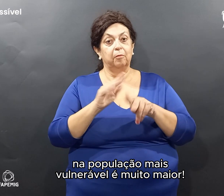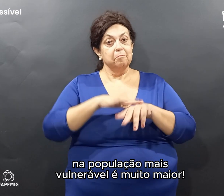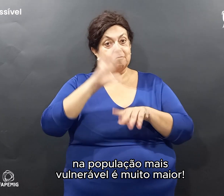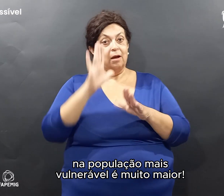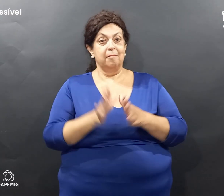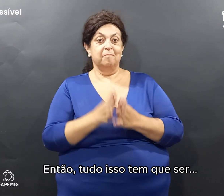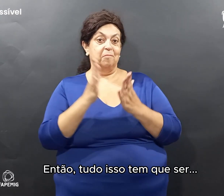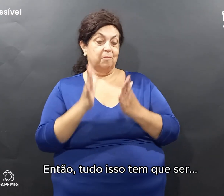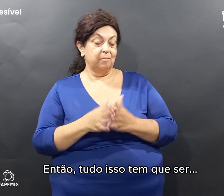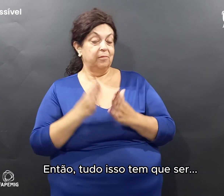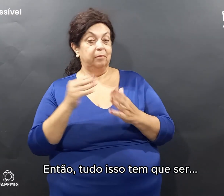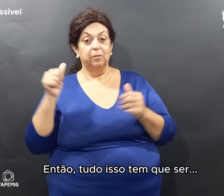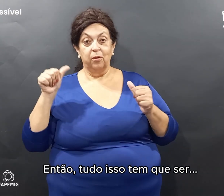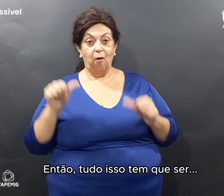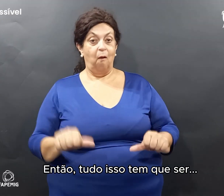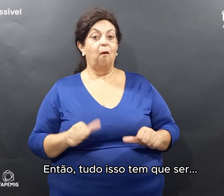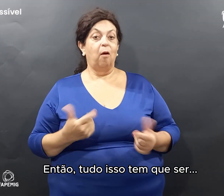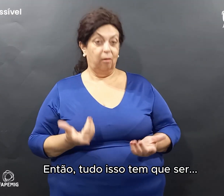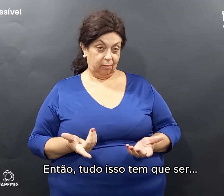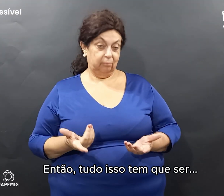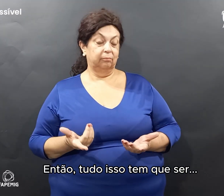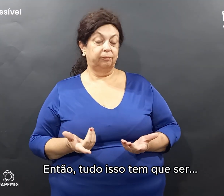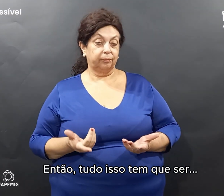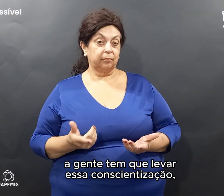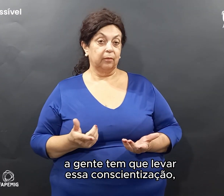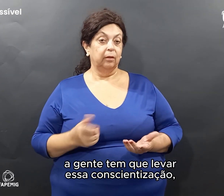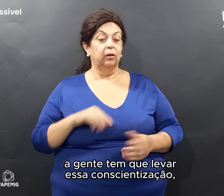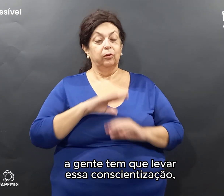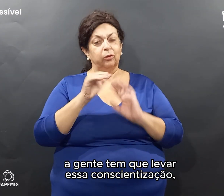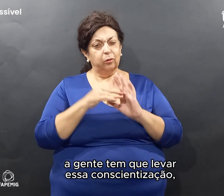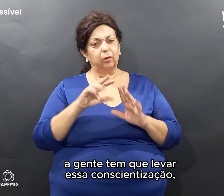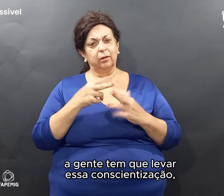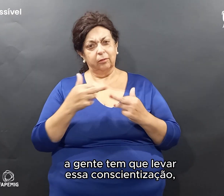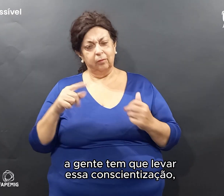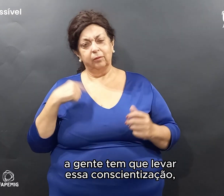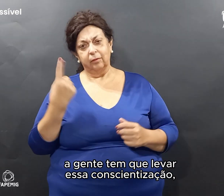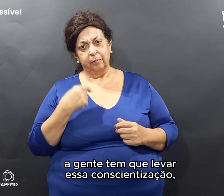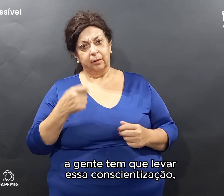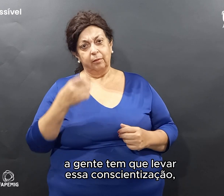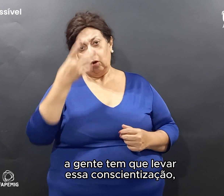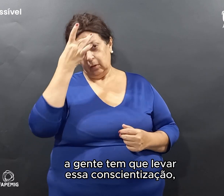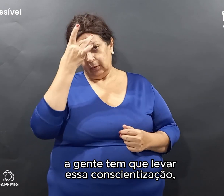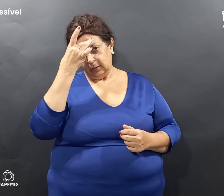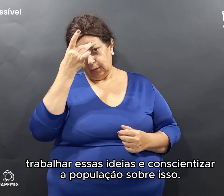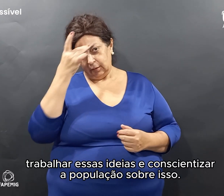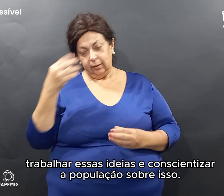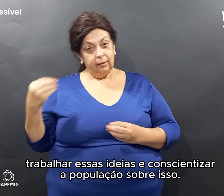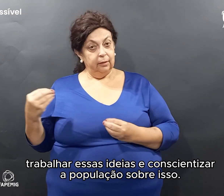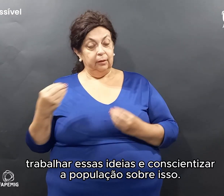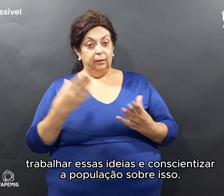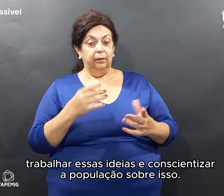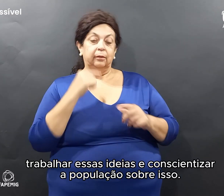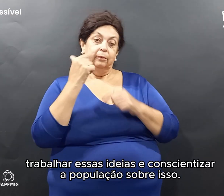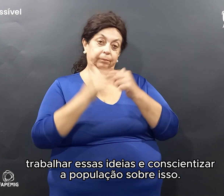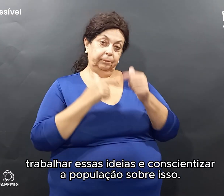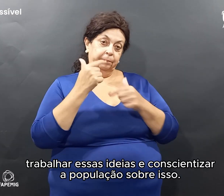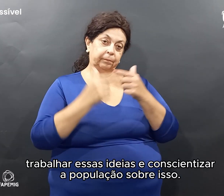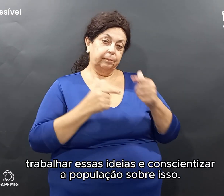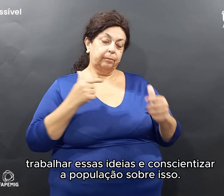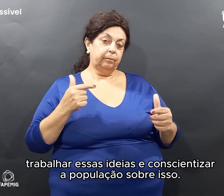maior. Então, tudo isso a gente tem que levar essa conscientização, trabalhar essas